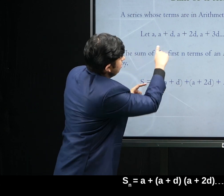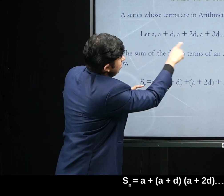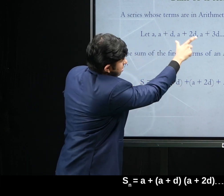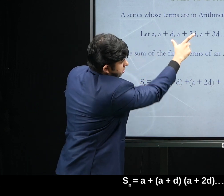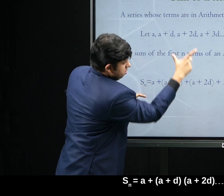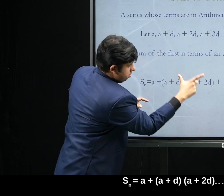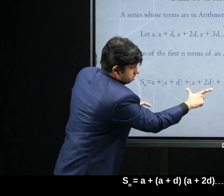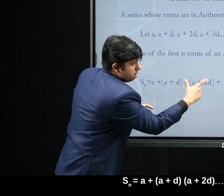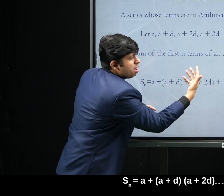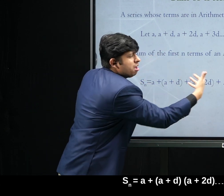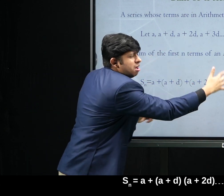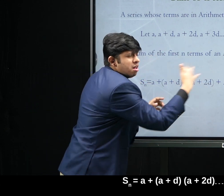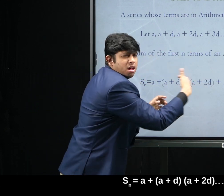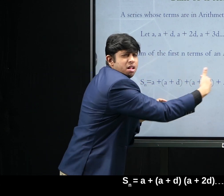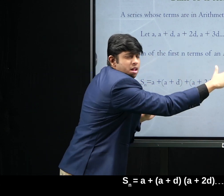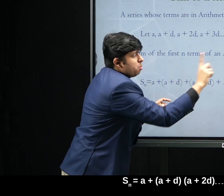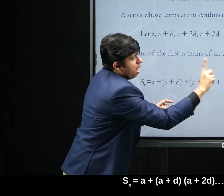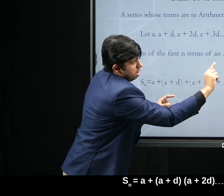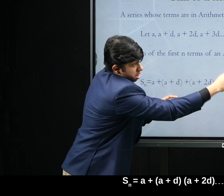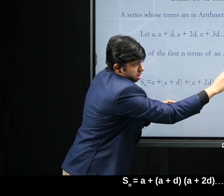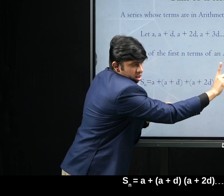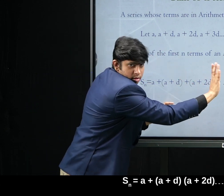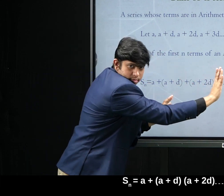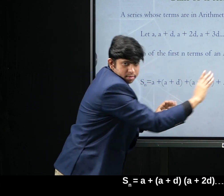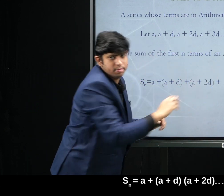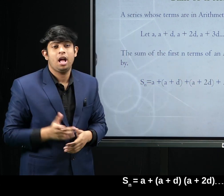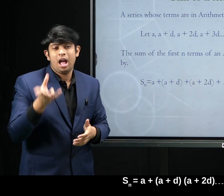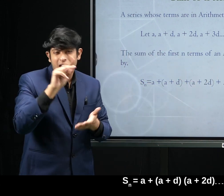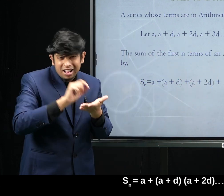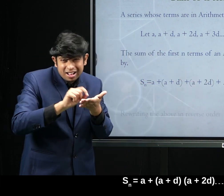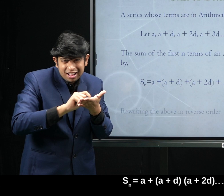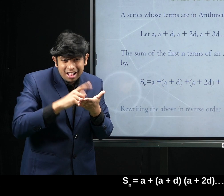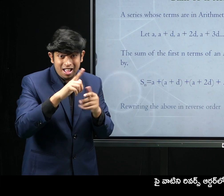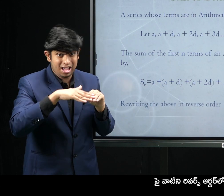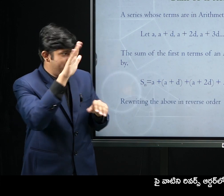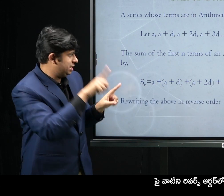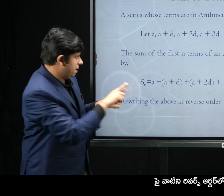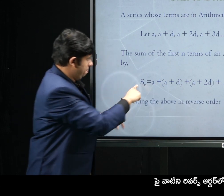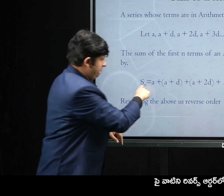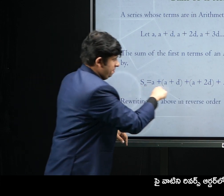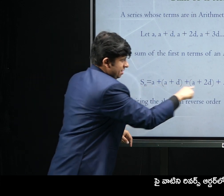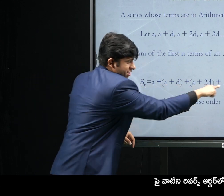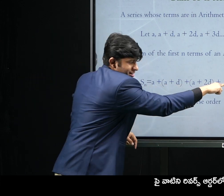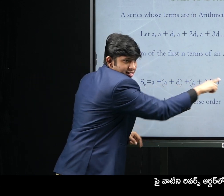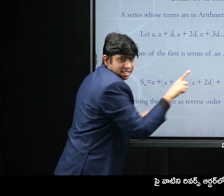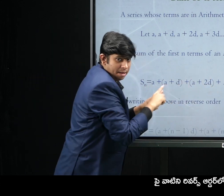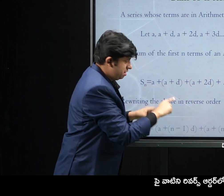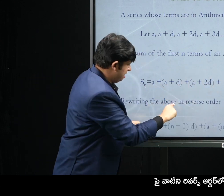A ప్లస్ n-1 ఇంటూ D ఒకటవ సమీకరణం. పై వాటిని రివర్స్ ఆర్డర్లో తిరిగి